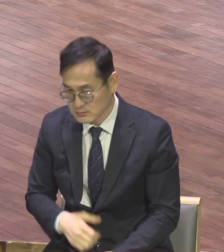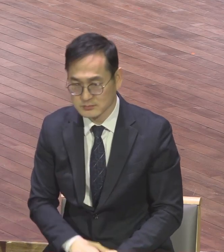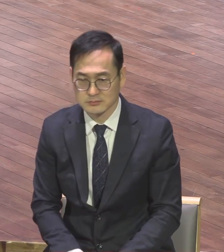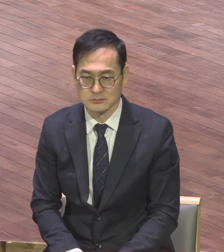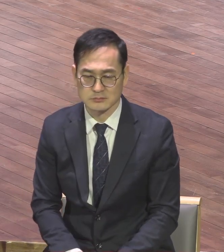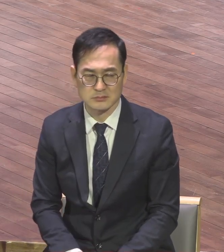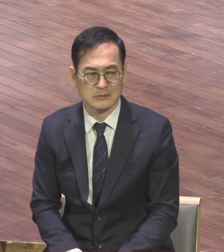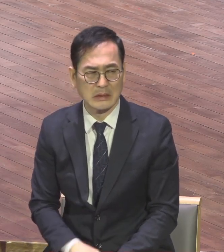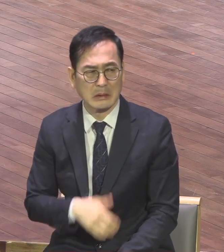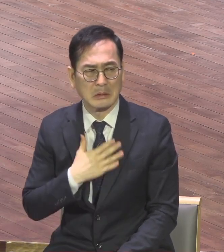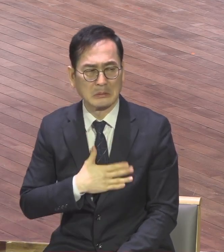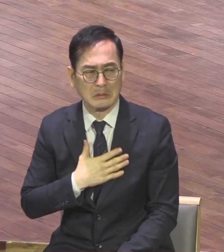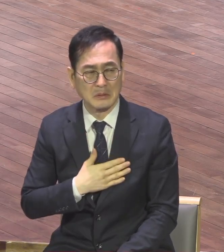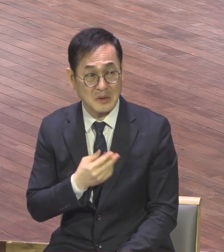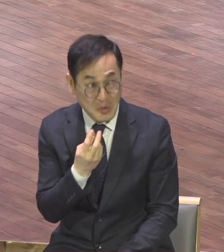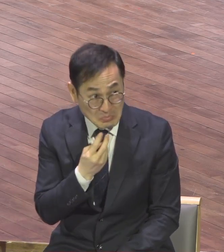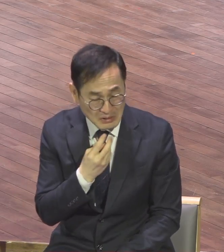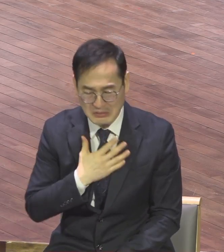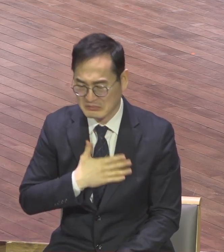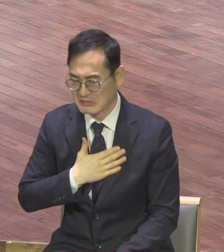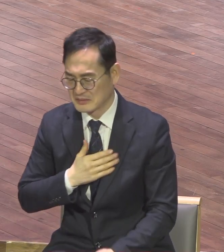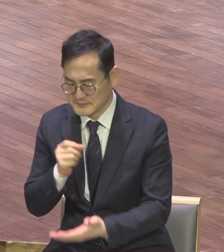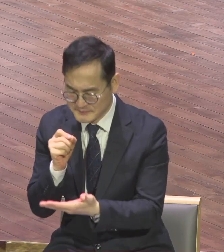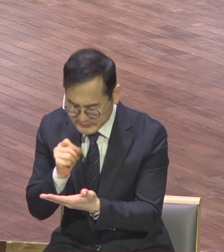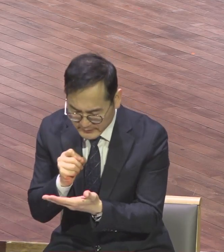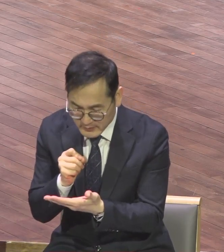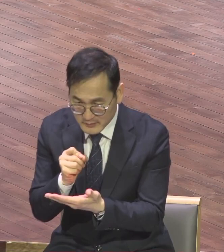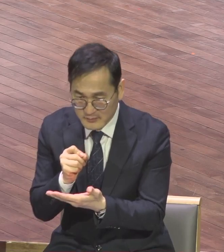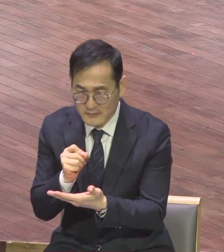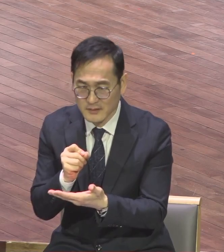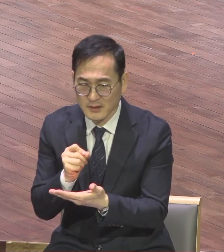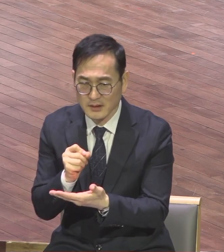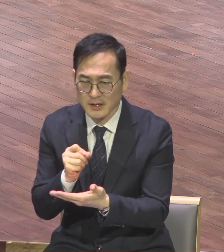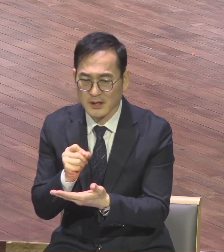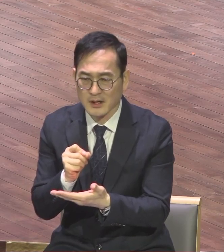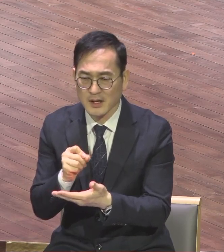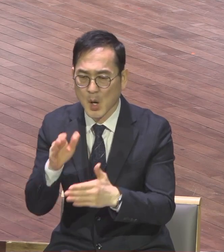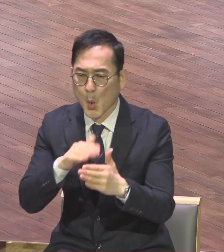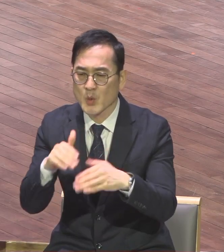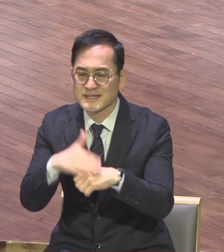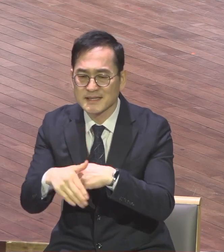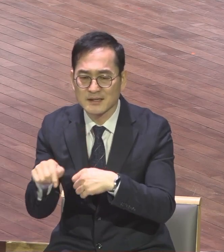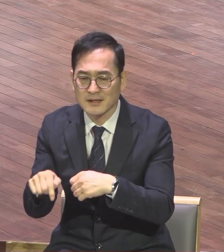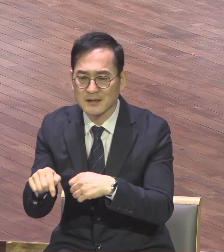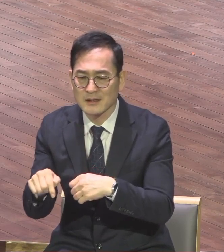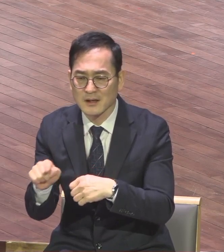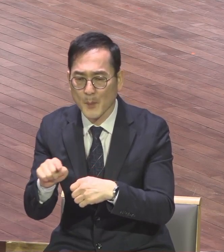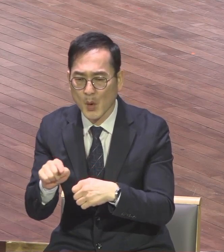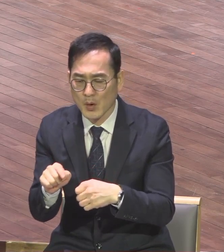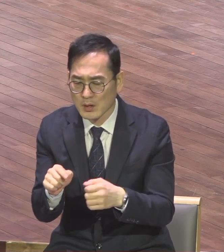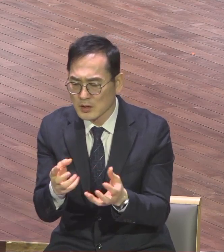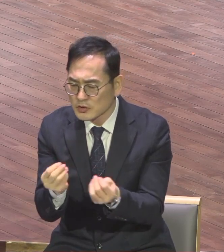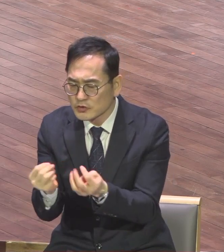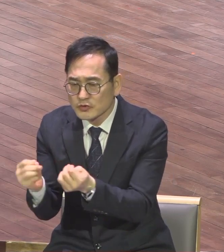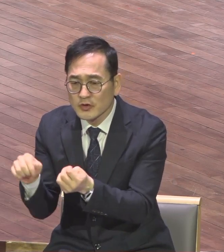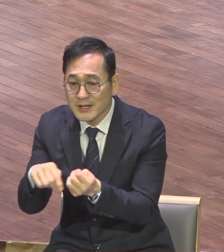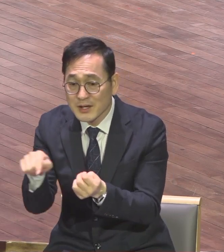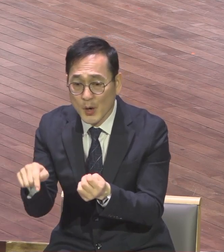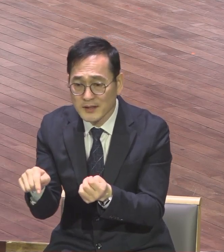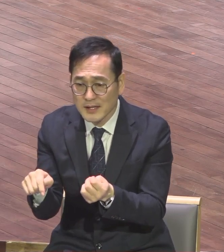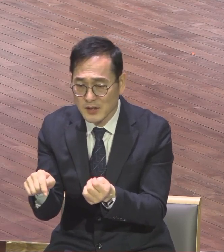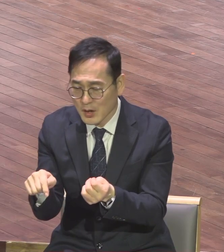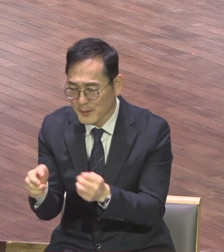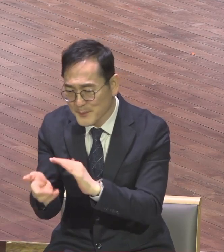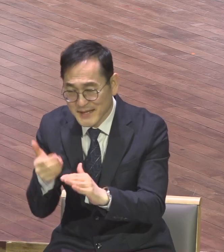앉아서 풀어보려고 하는데 뭐 수학이라는 건 이제 공식이 이해가 안 되고 개념을 이해 못하면 이건 앉아서 이렇게